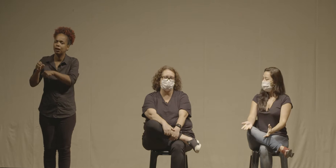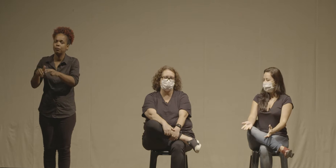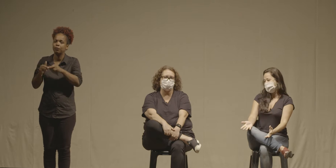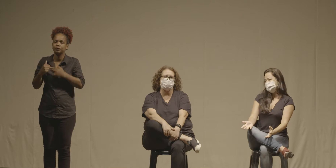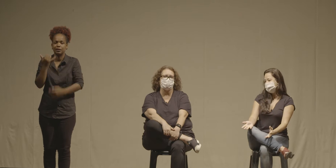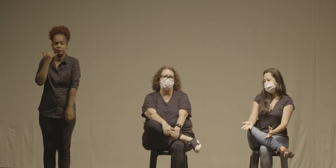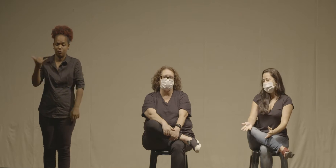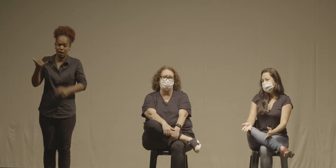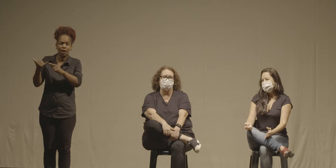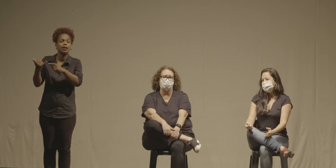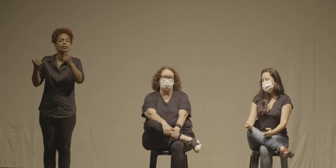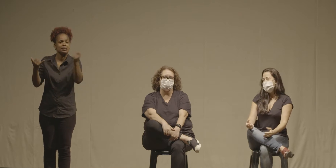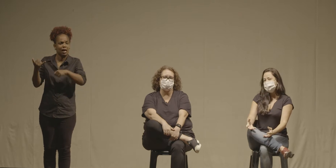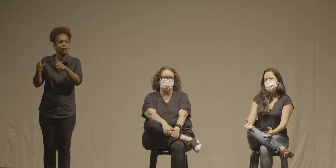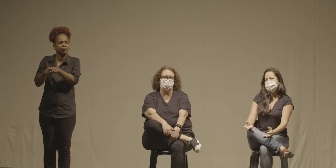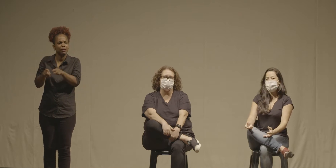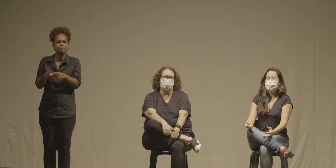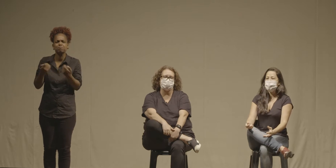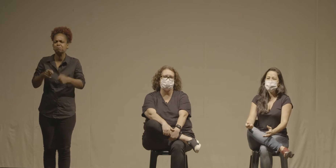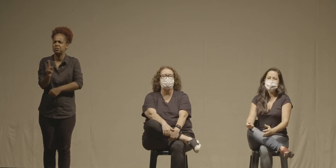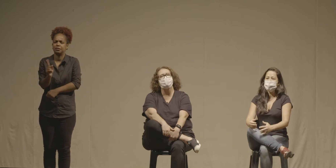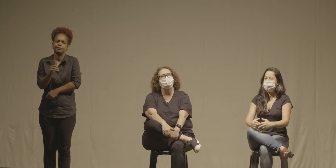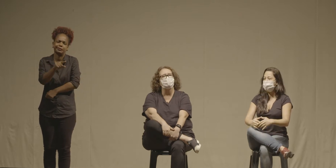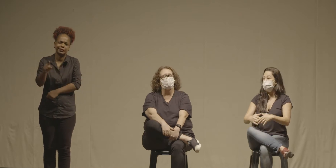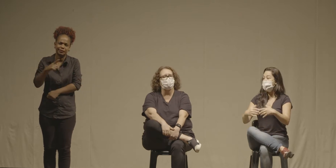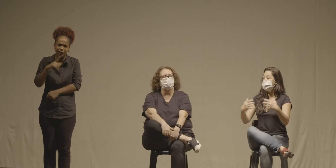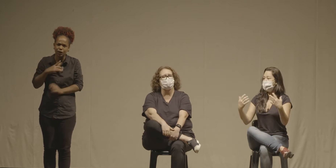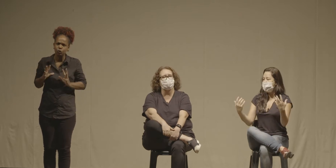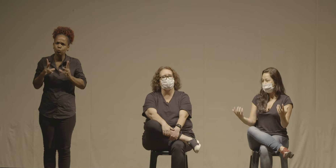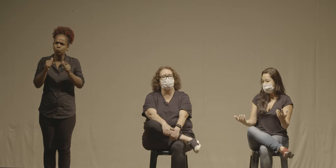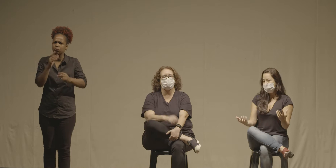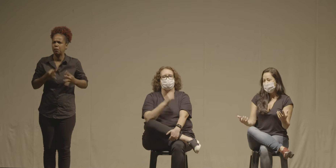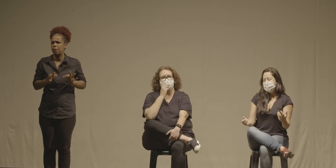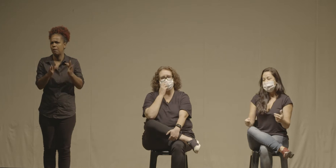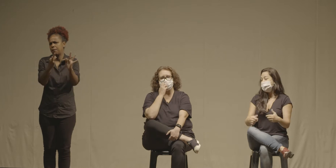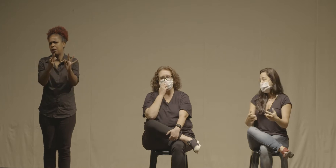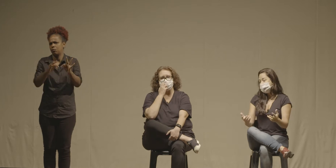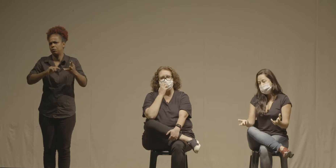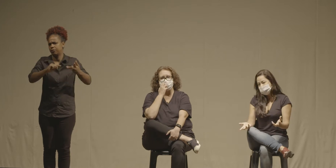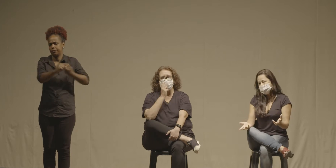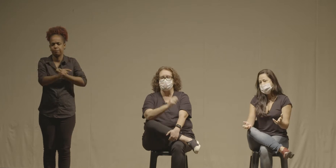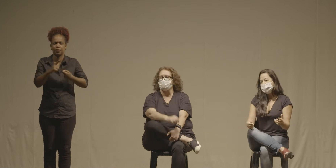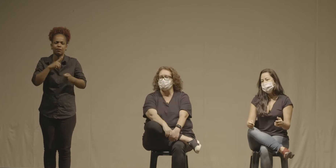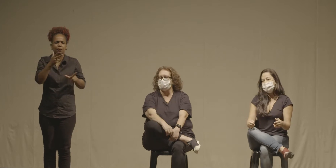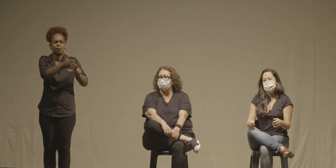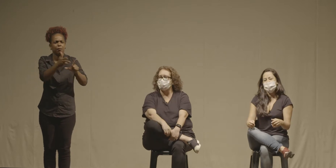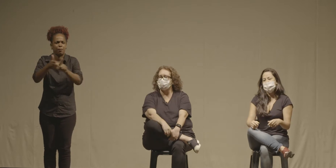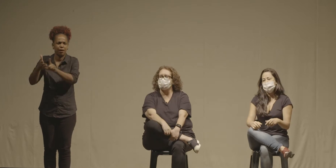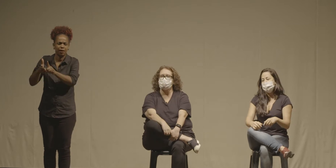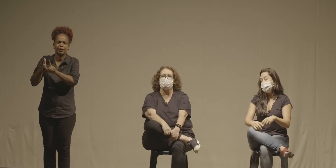de um celular, né? Você não necessariamente precisa ter todo um aparato, várias